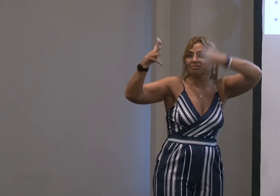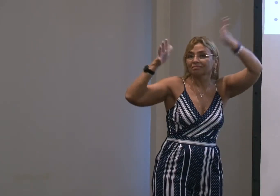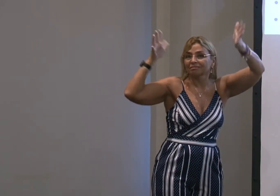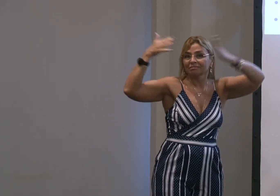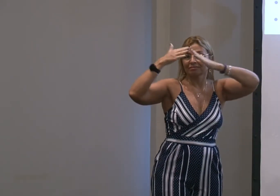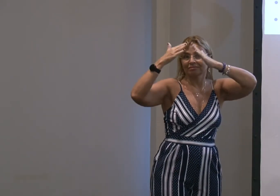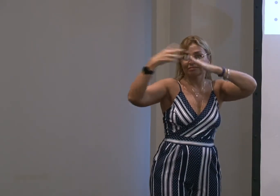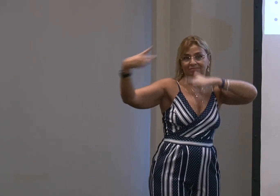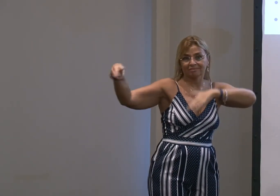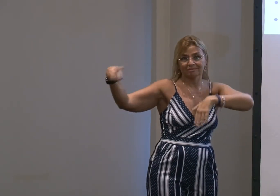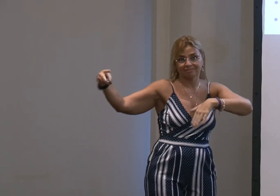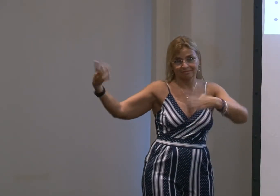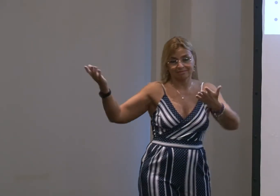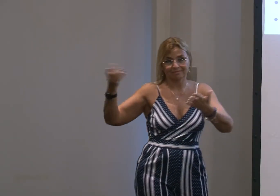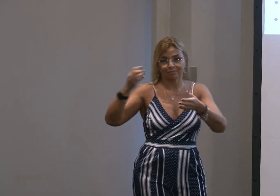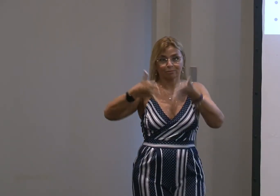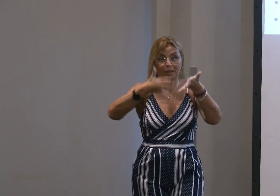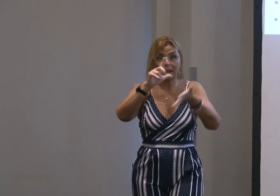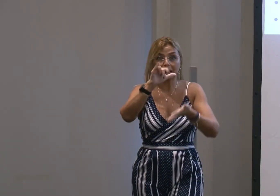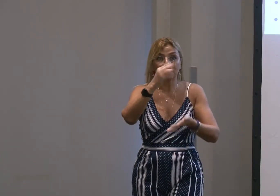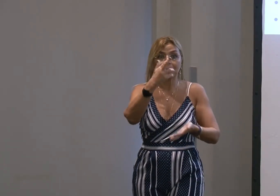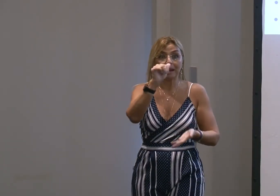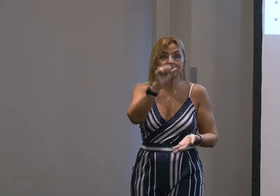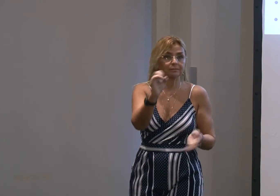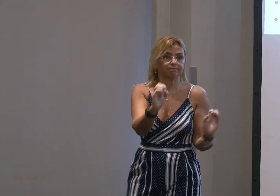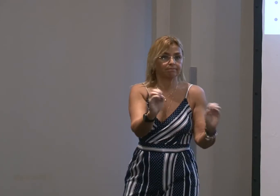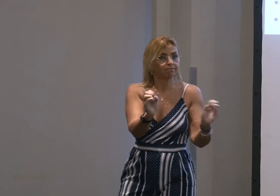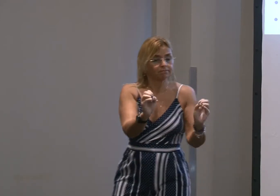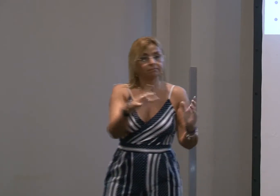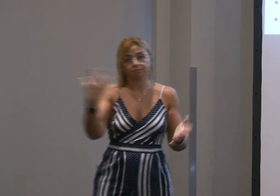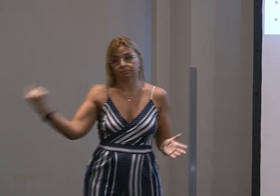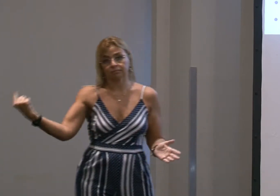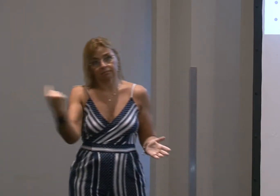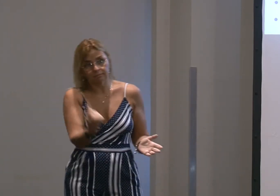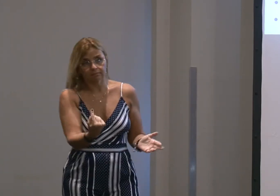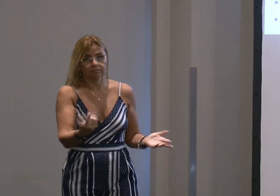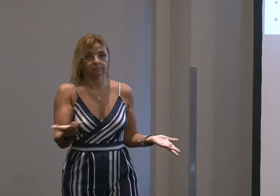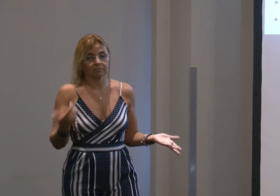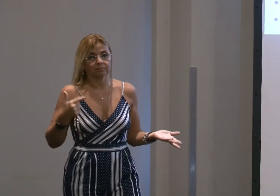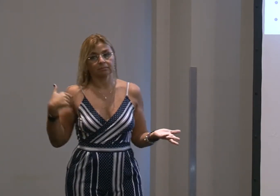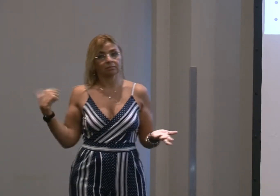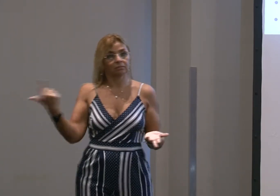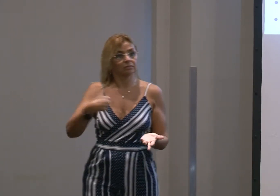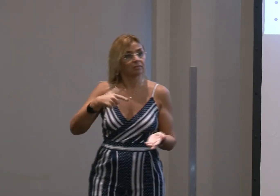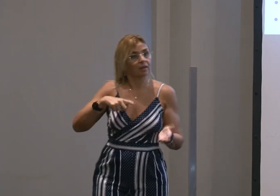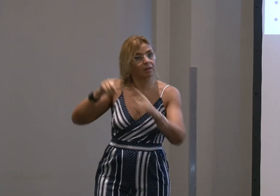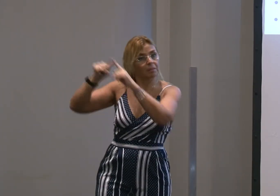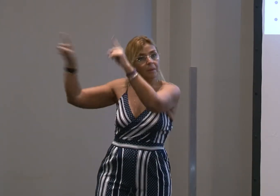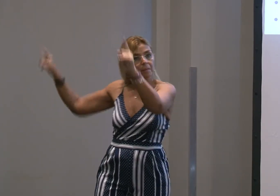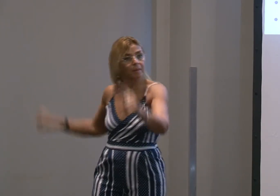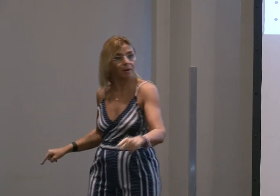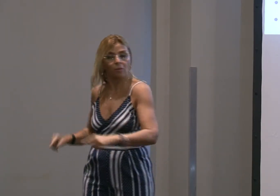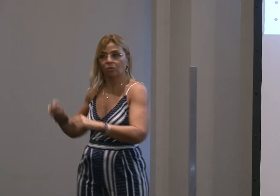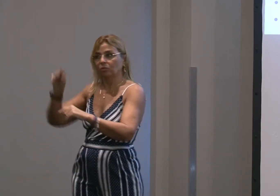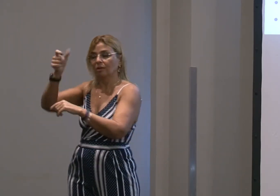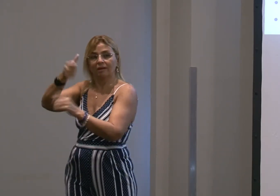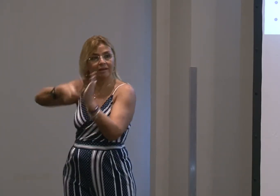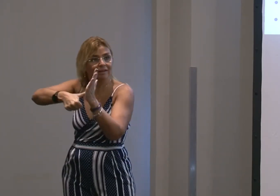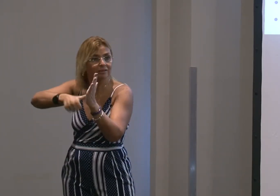Uma outra questão são esses surdos que a gente vai dizer de utilização de um código doméstico, que a gente